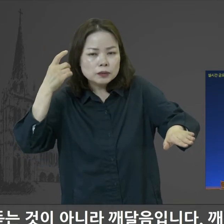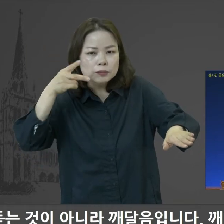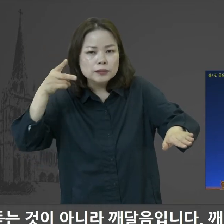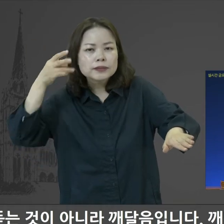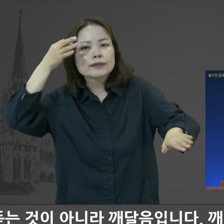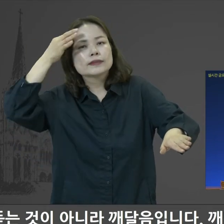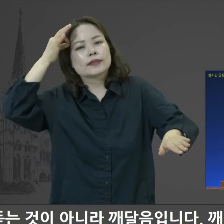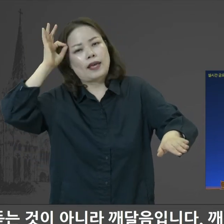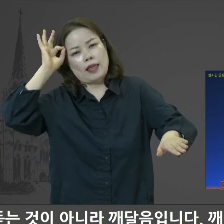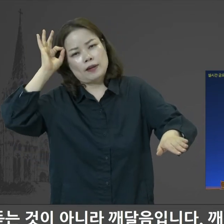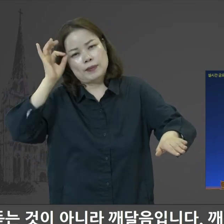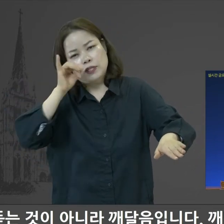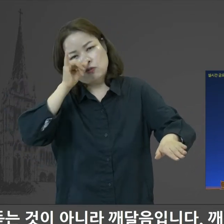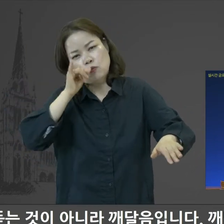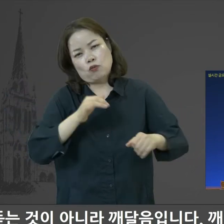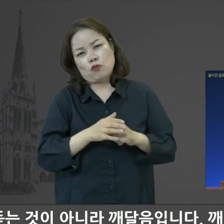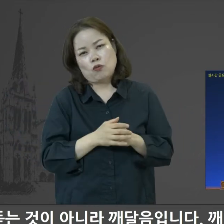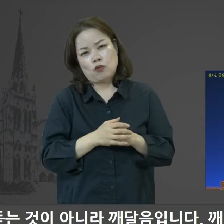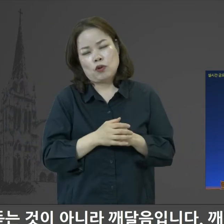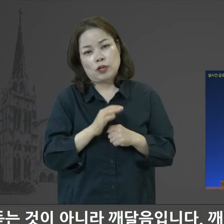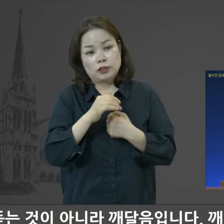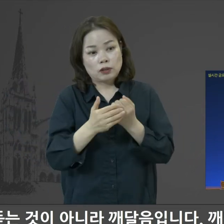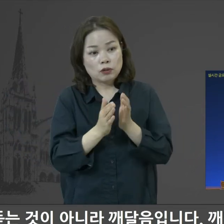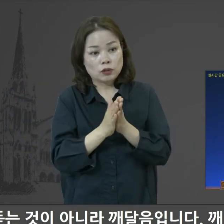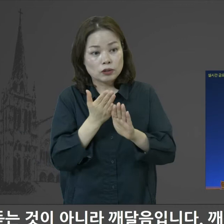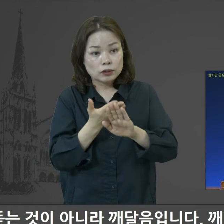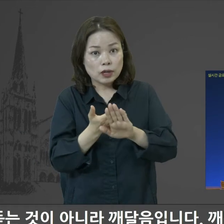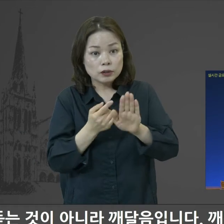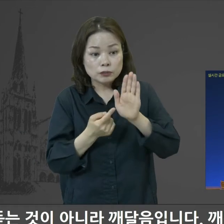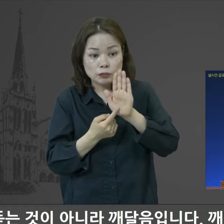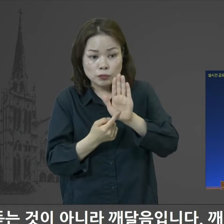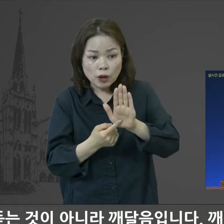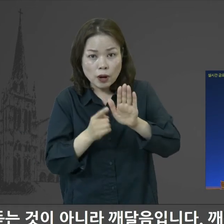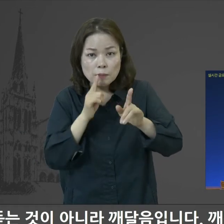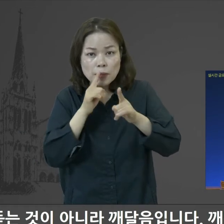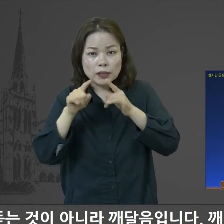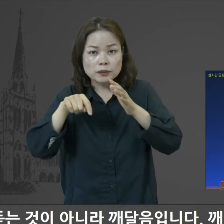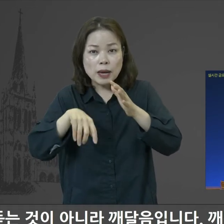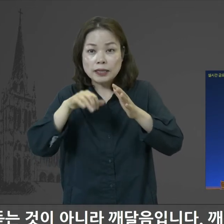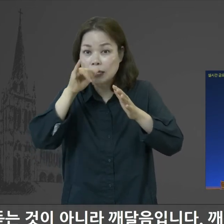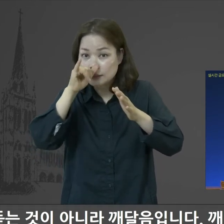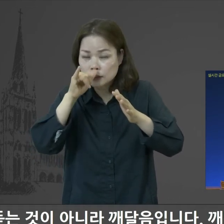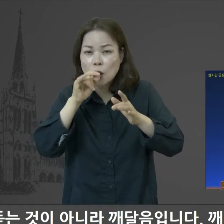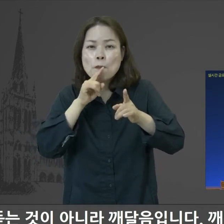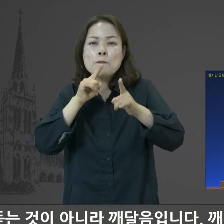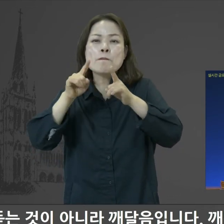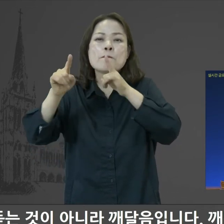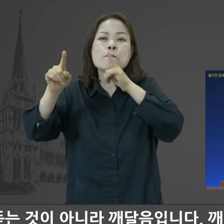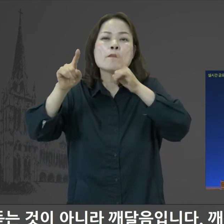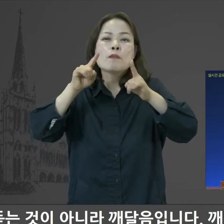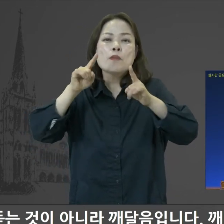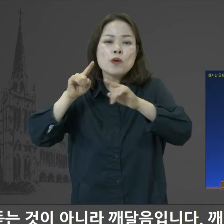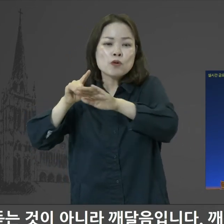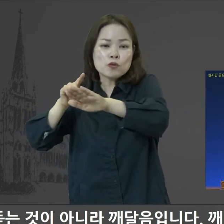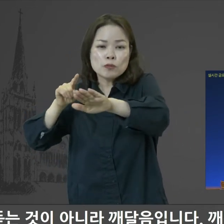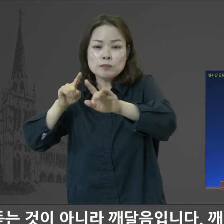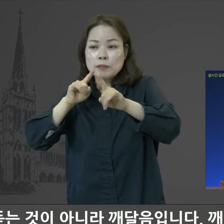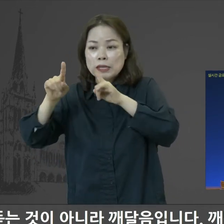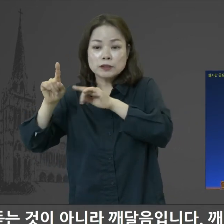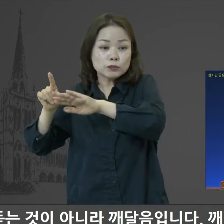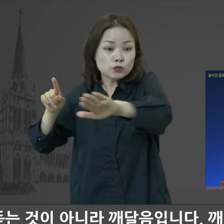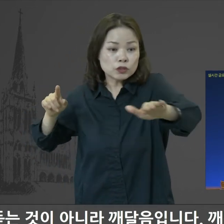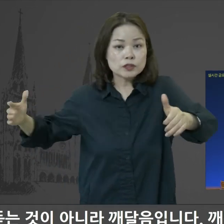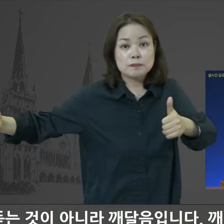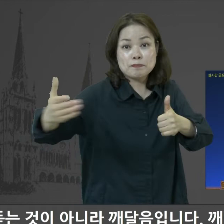그 말씀 안에 있습니다. 성경은 다른 표현으로 우리가 말씀 아래에 있다는 것을 말씀이 우리를 붙들었다 이렇게